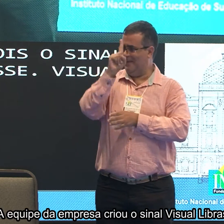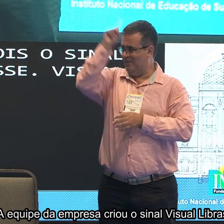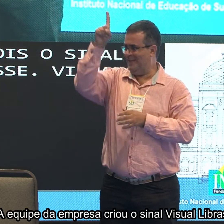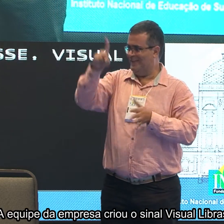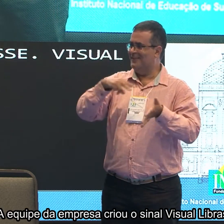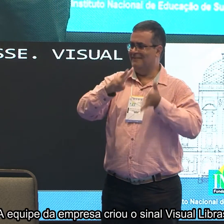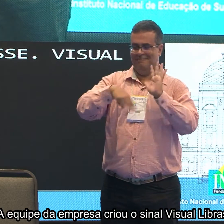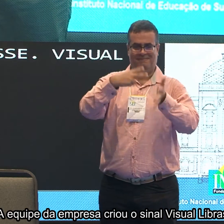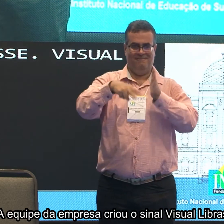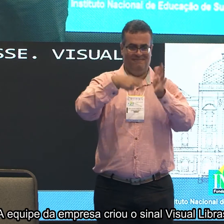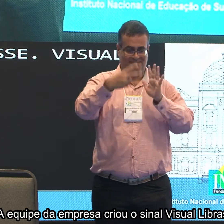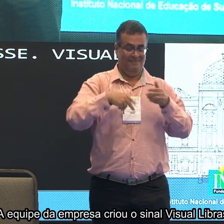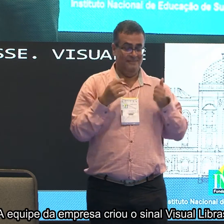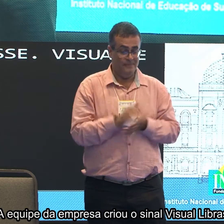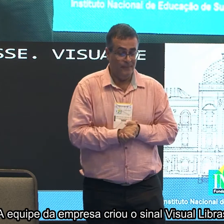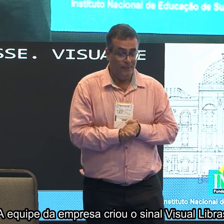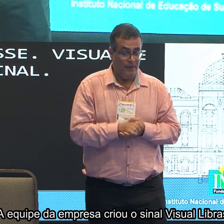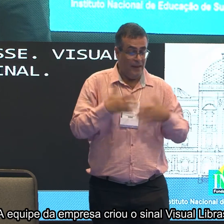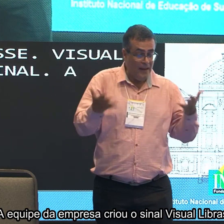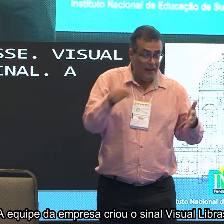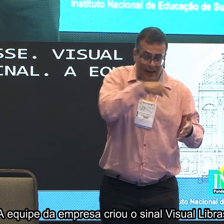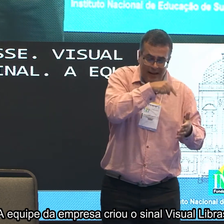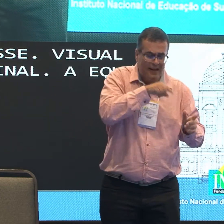empresa criou esse sinal, Visual Libras.